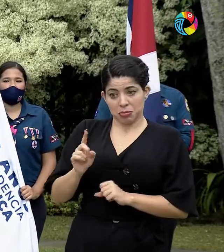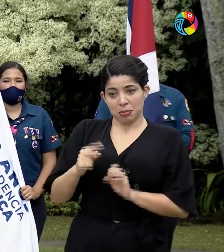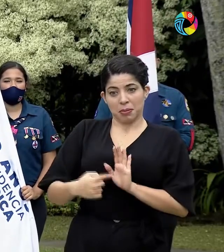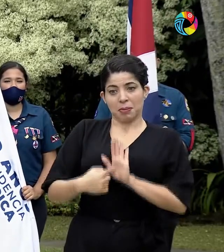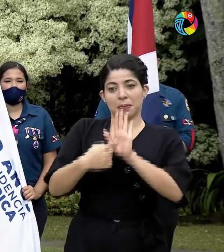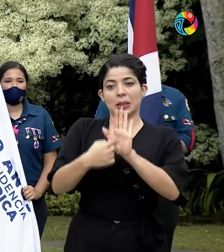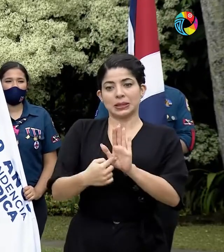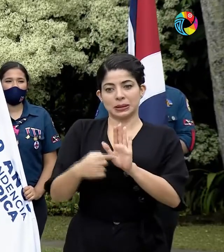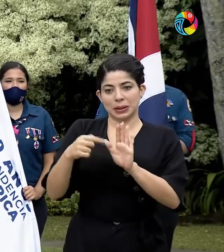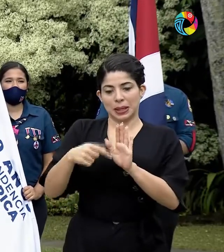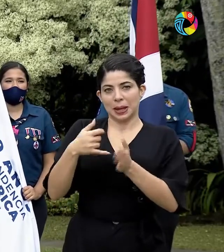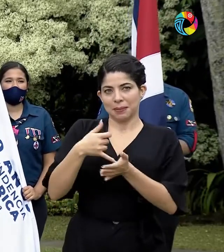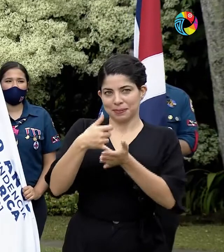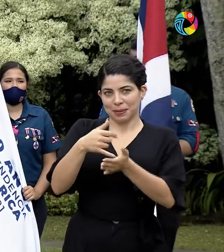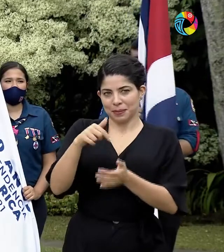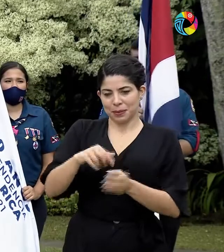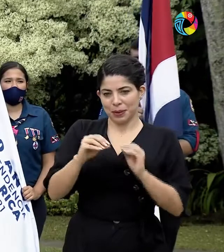mañana.